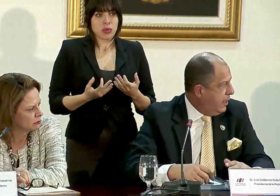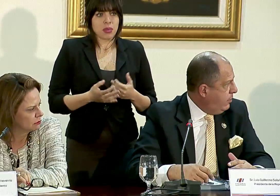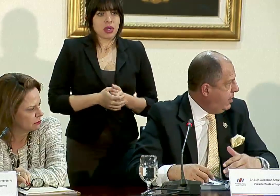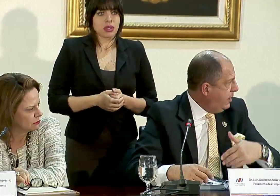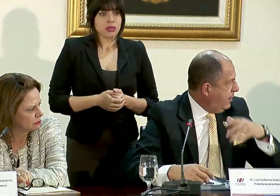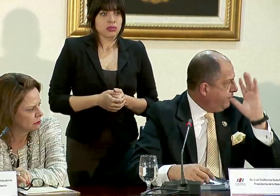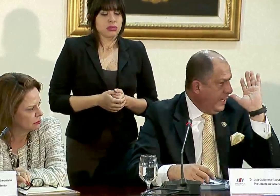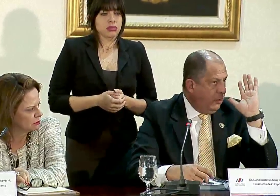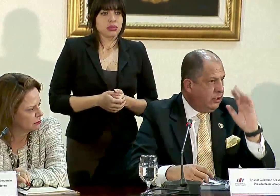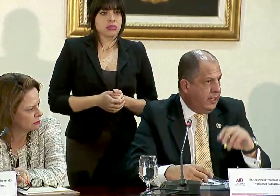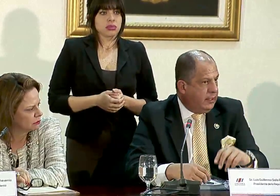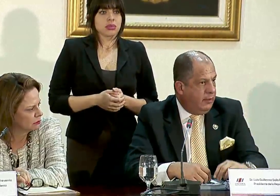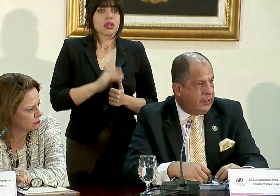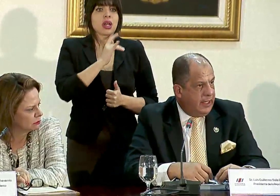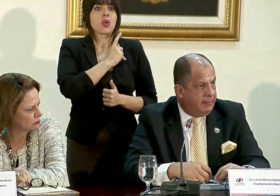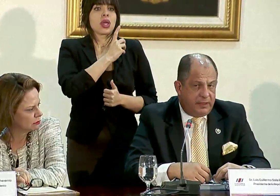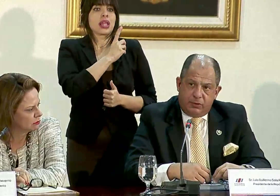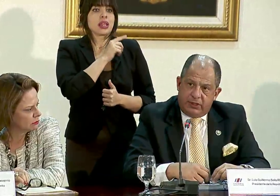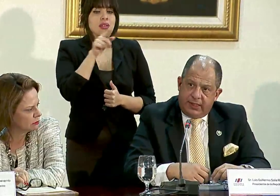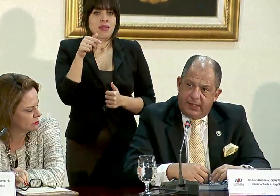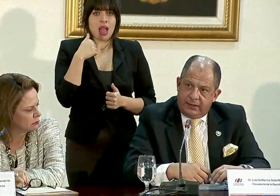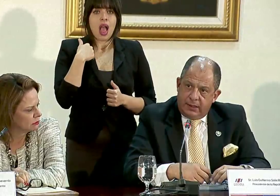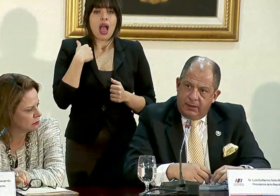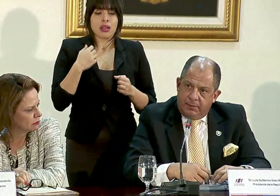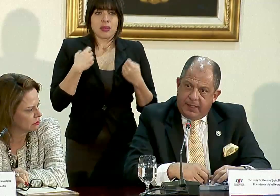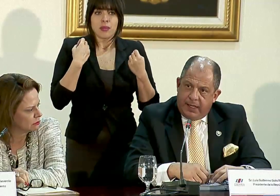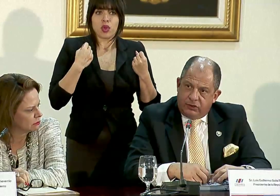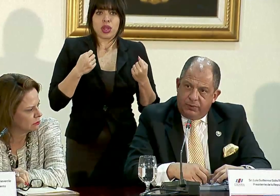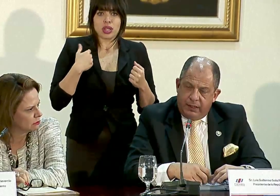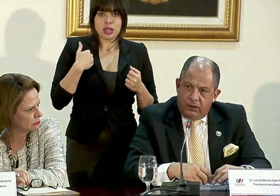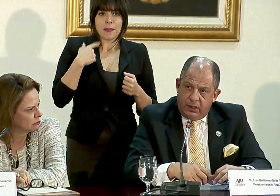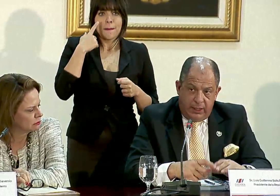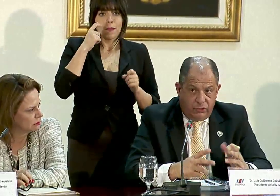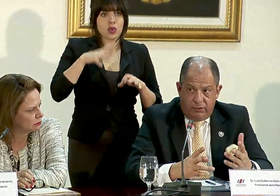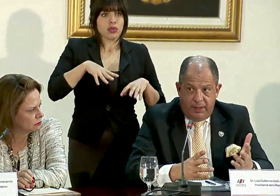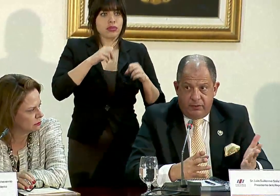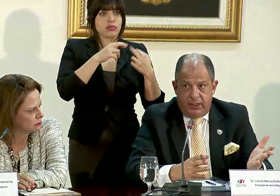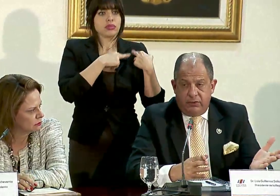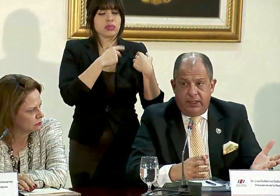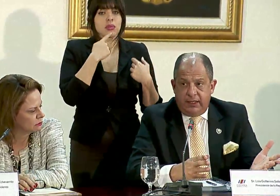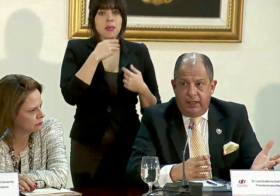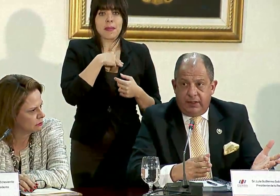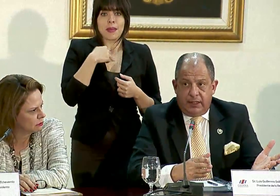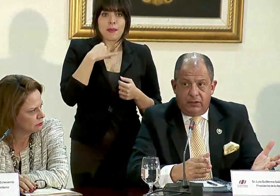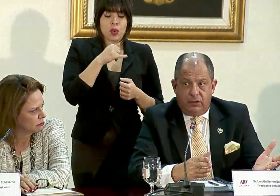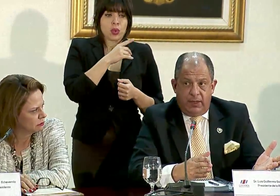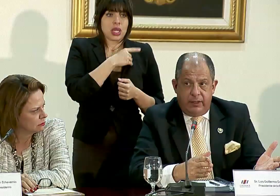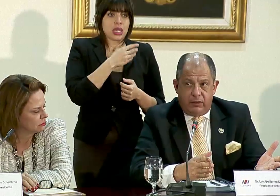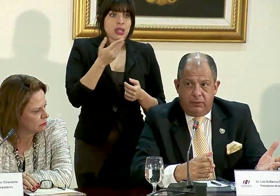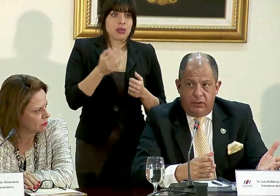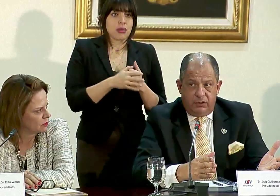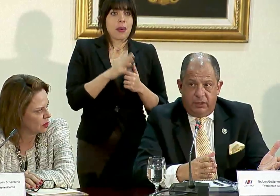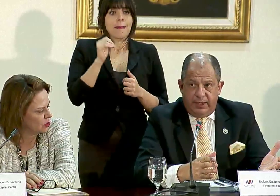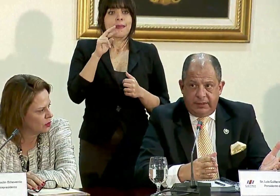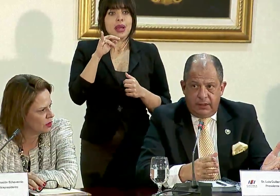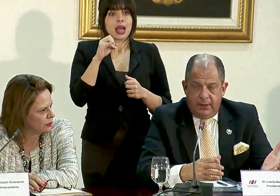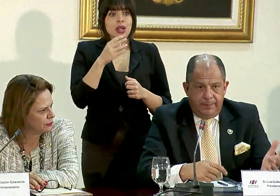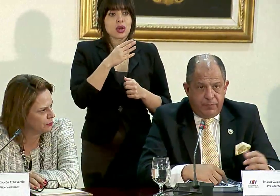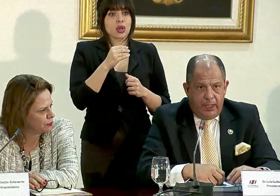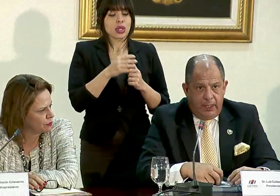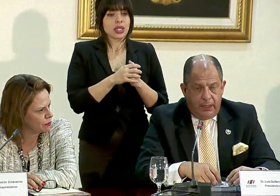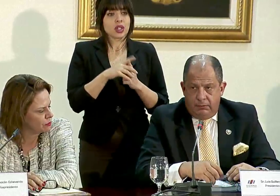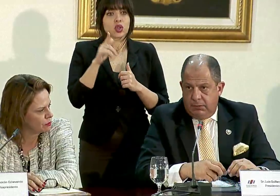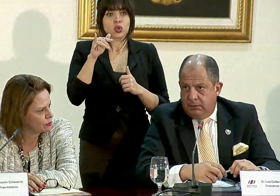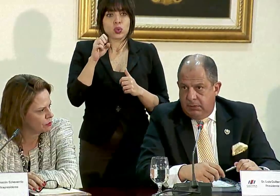hay una la junta directiva tiene amplias potestades para asumirlo y ellos son miembros de la junta directiva tanto don Mario como don José Luis